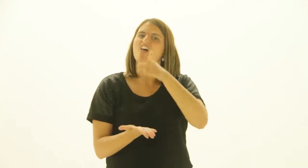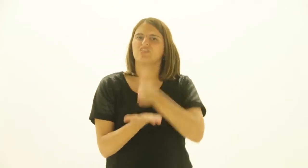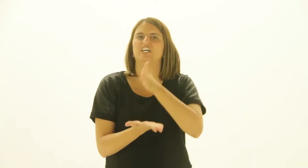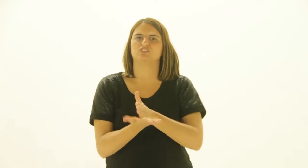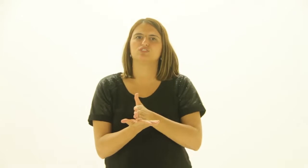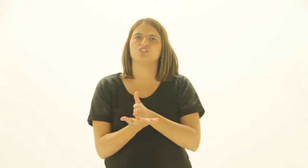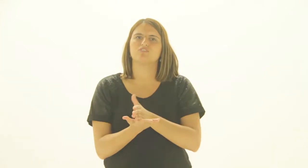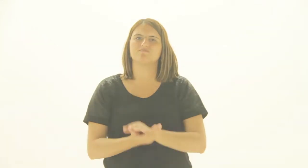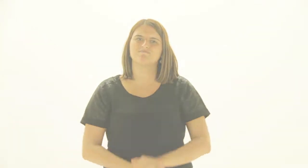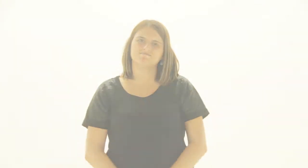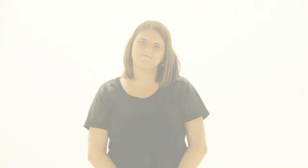y que todos tenemos derechos.